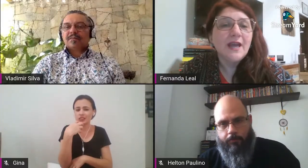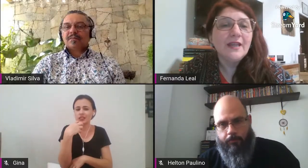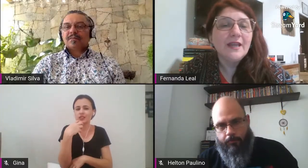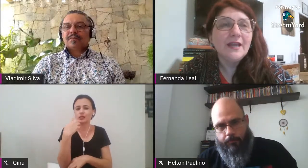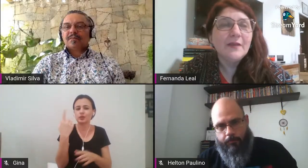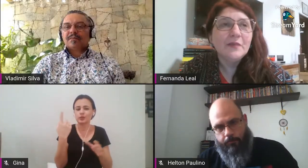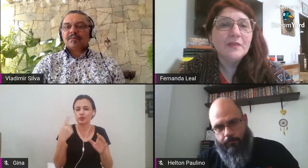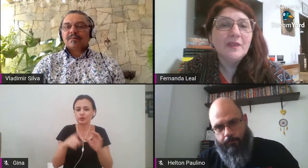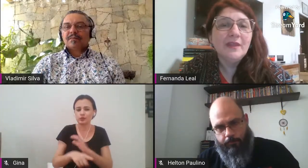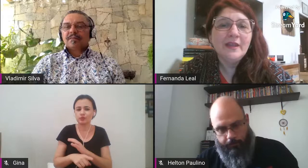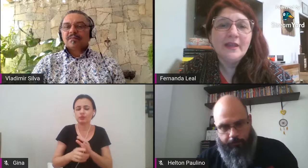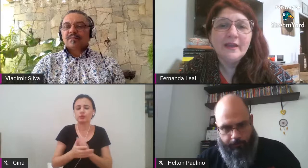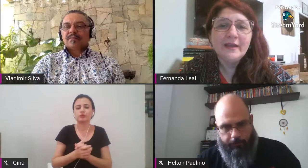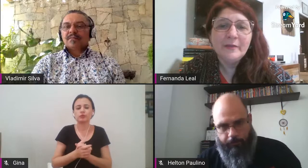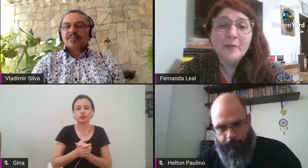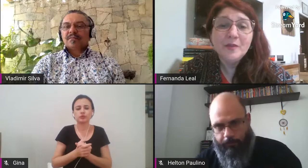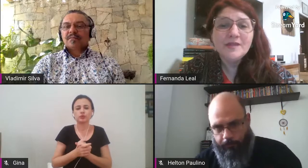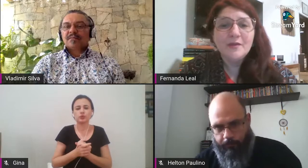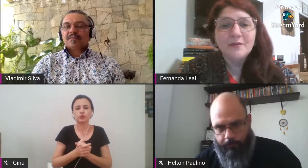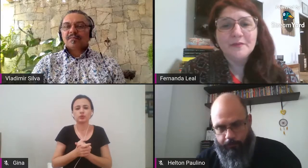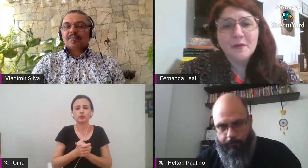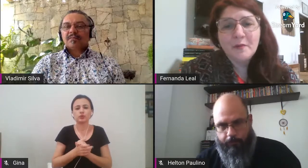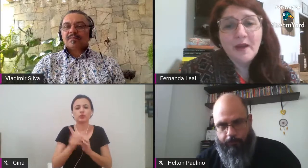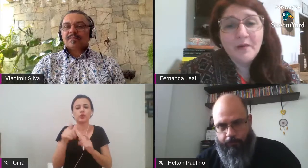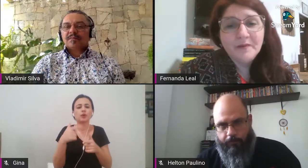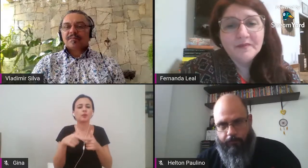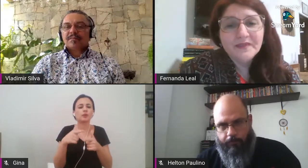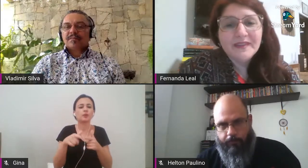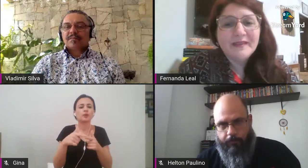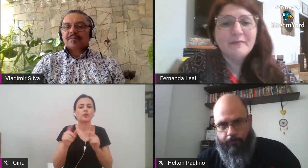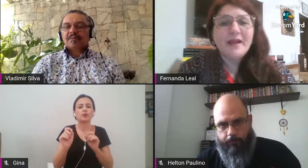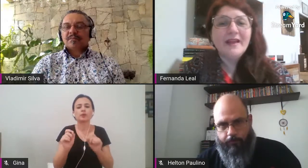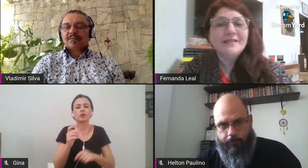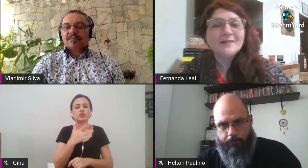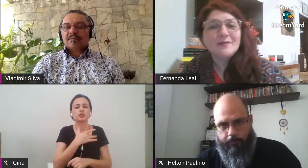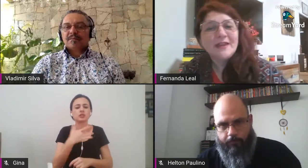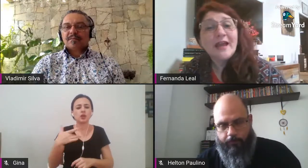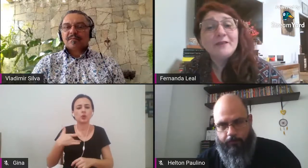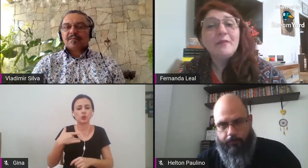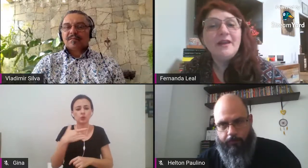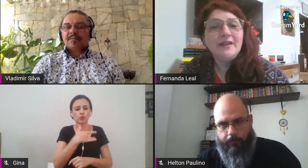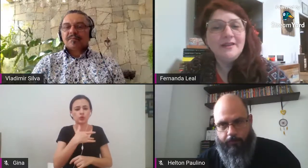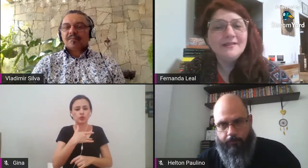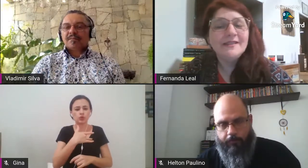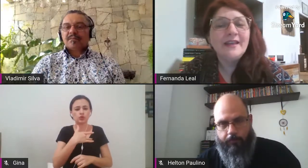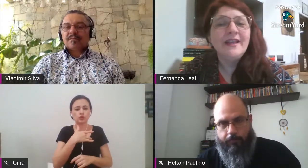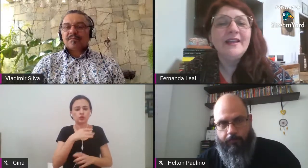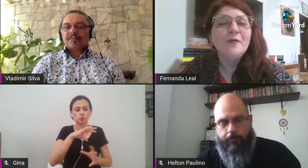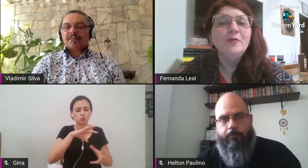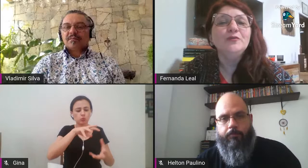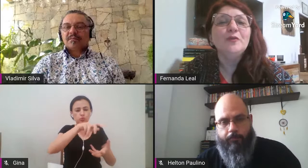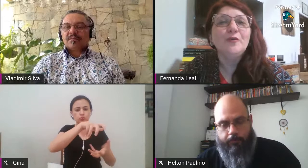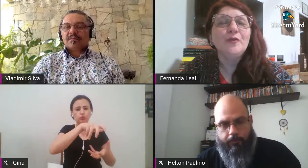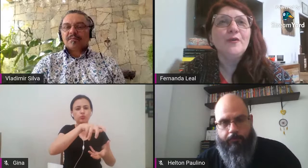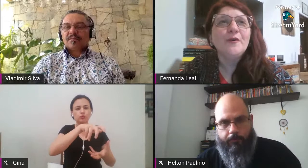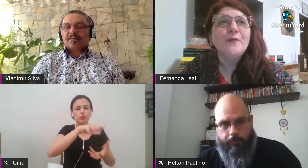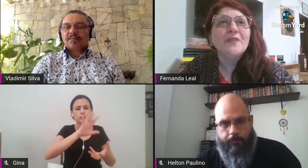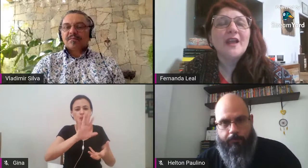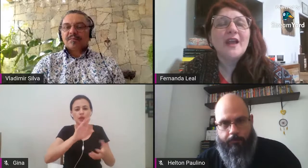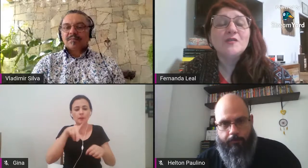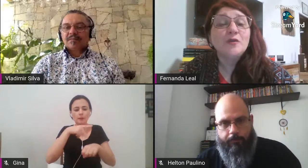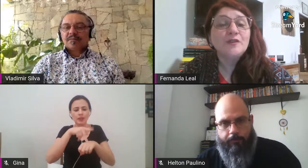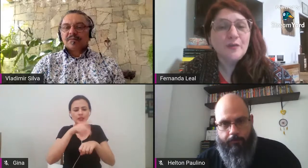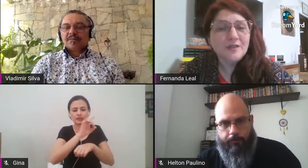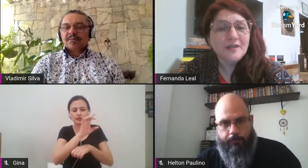aprofundou essa gravidade, né? É uma crise sanitária de proporção global, mas em